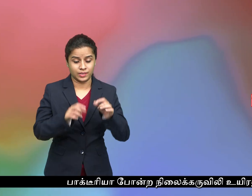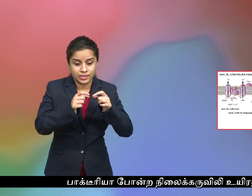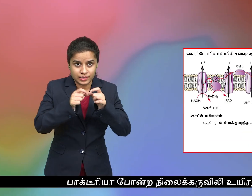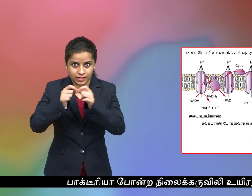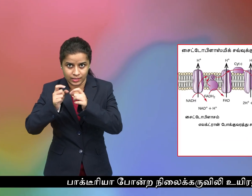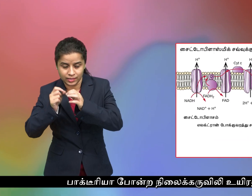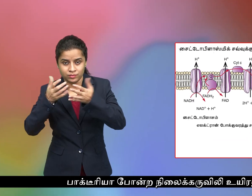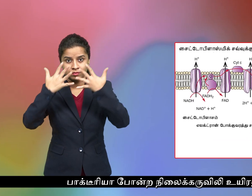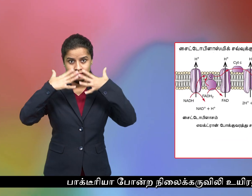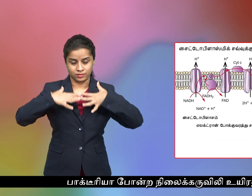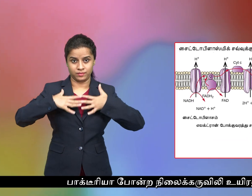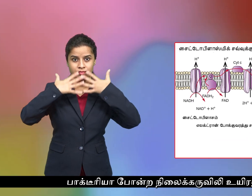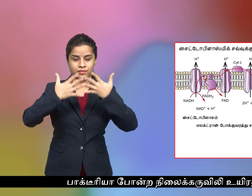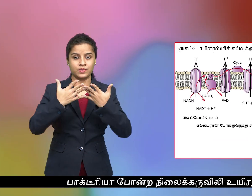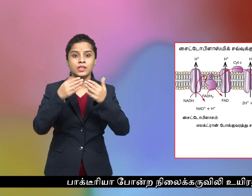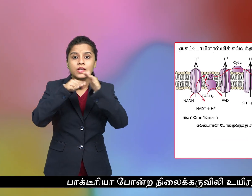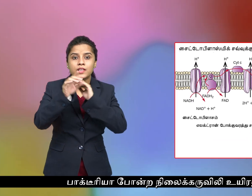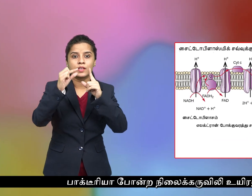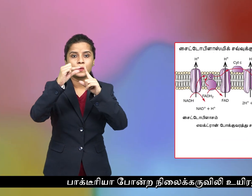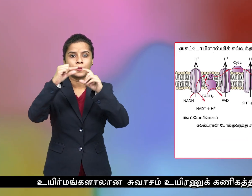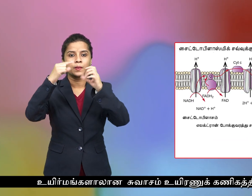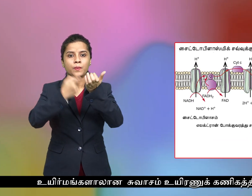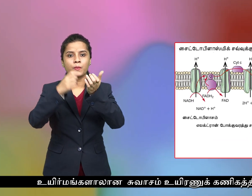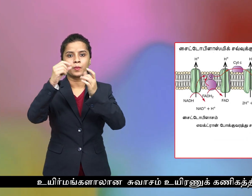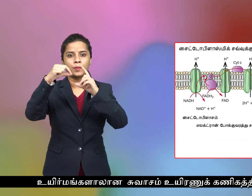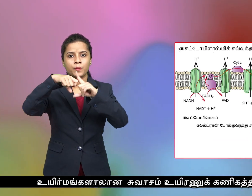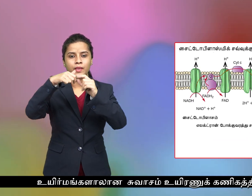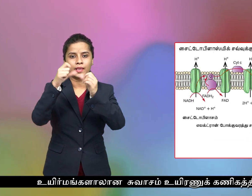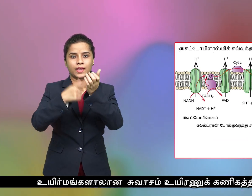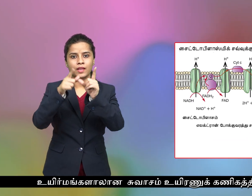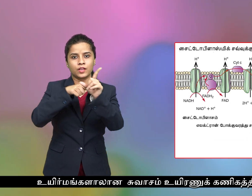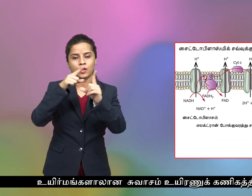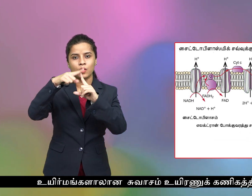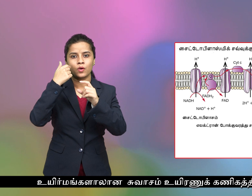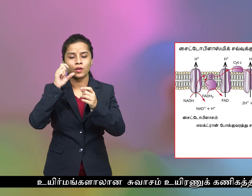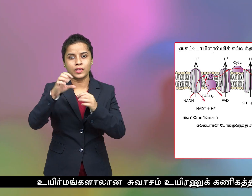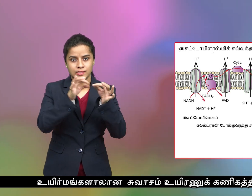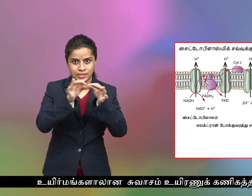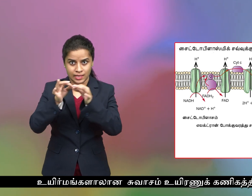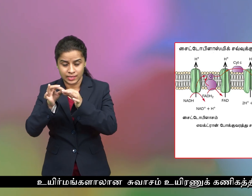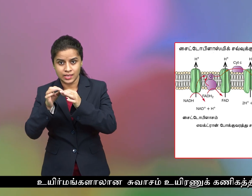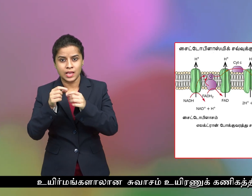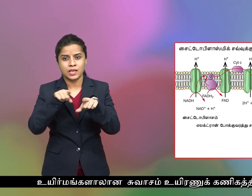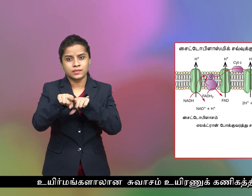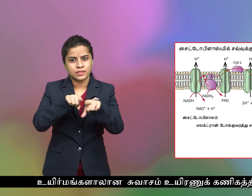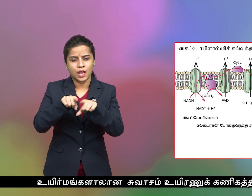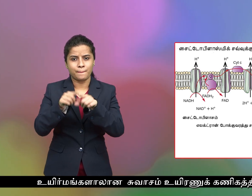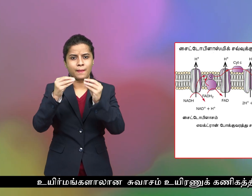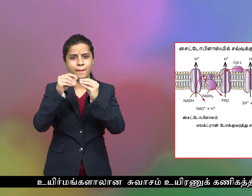பாக்டீரியா போன்ற நிலைக்கருவிலி உயிரணுக்களில் உயிர்மங்களாலான சுவாசம் உயிரணு கணிகத்தில் ஏற்படுகிறது.